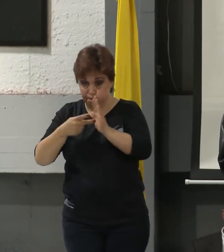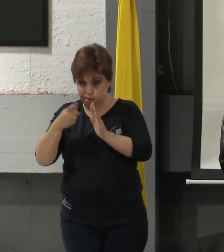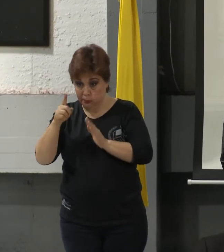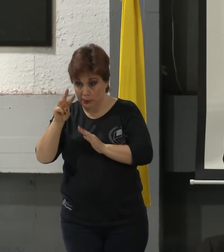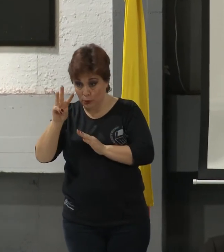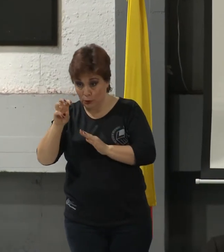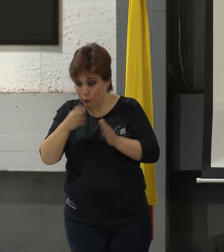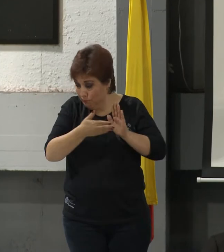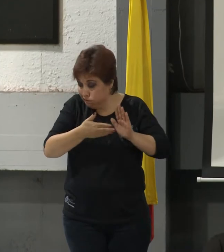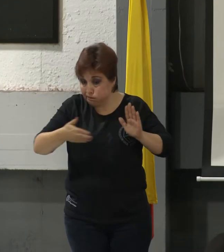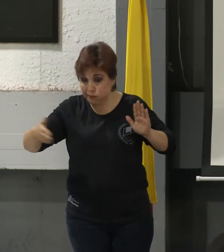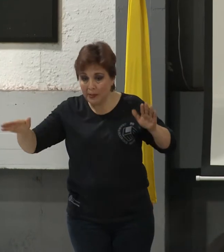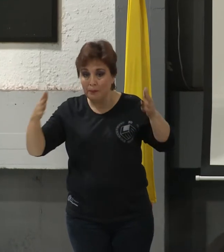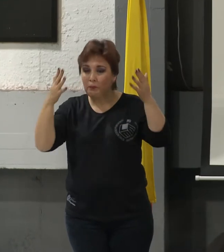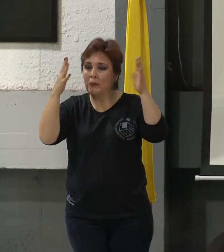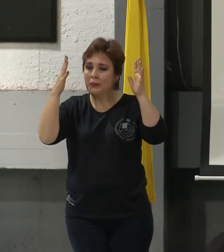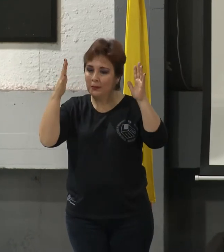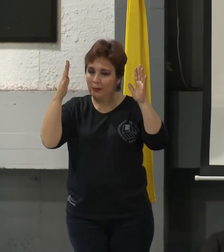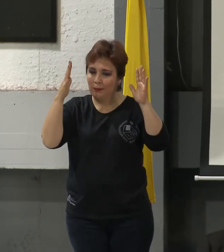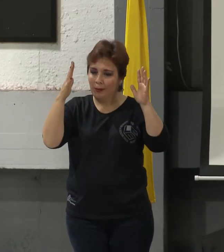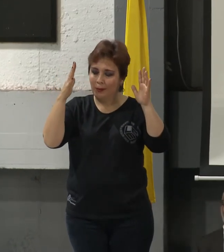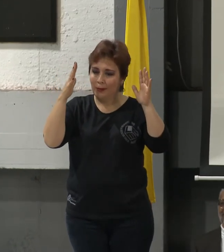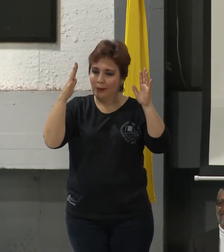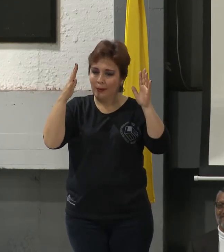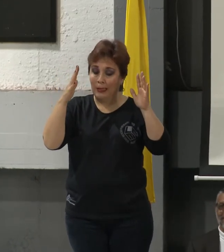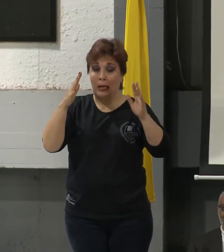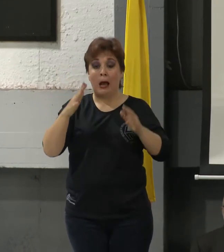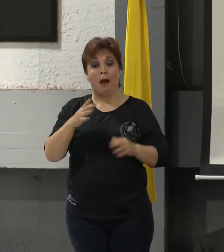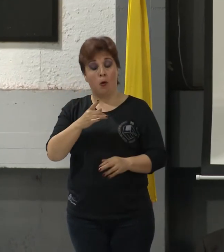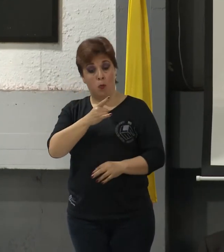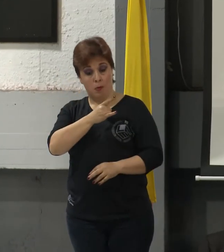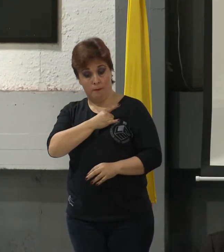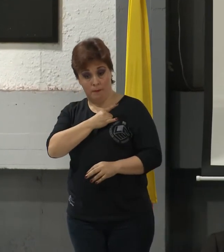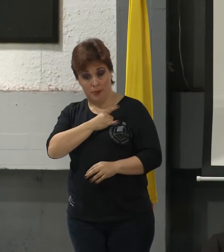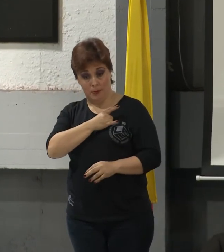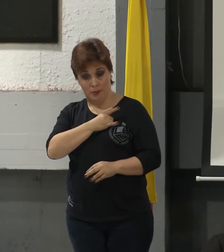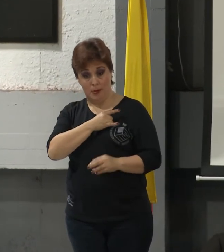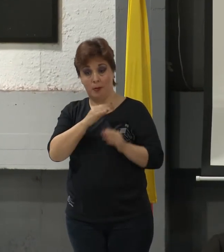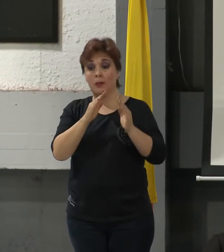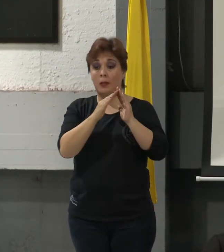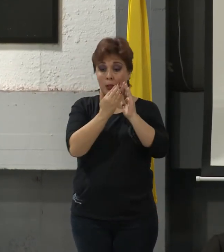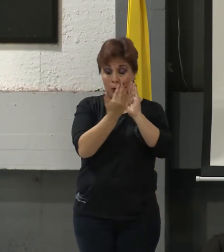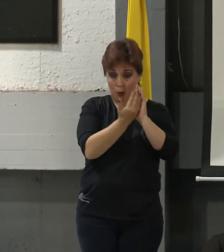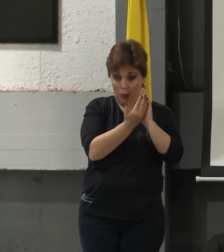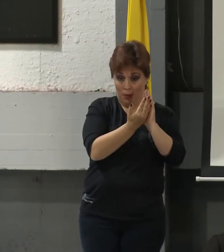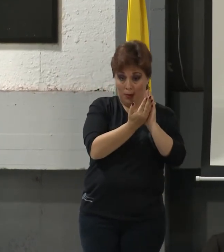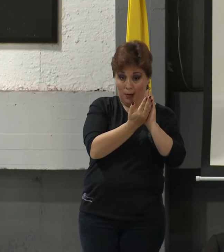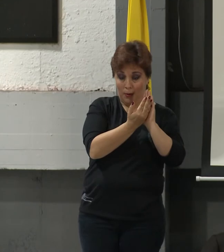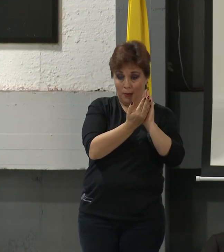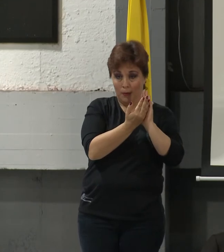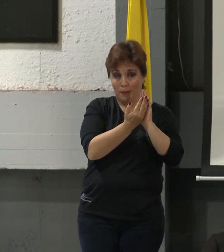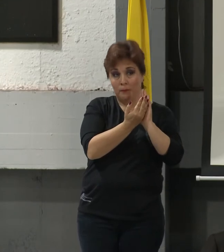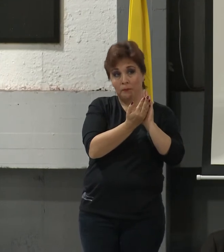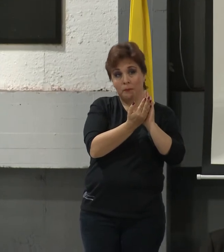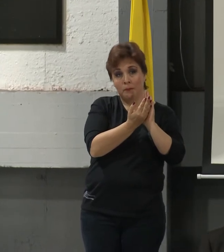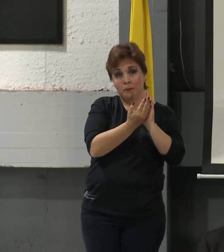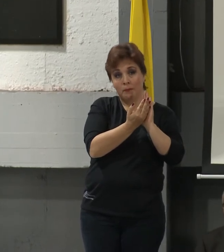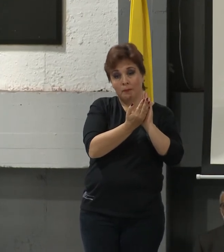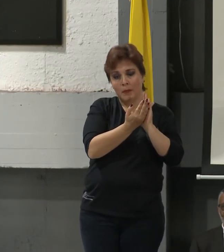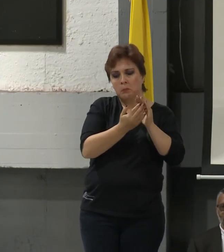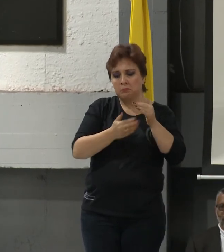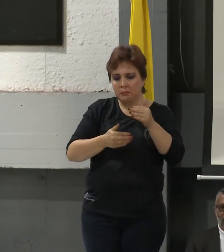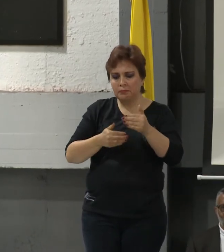y el colegio estarán realizando estaremos realizando en